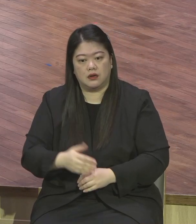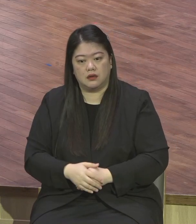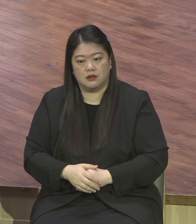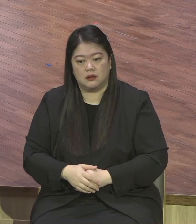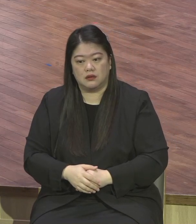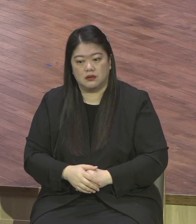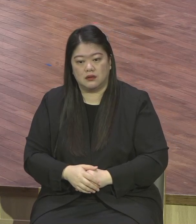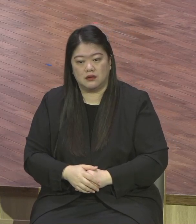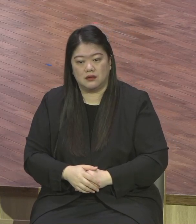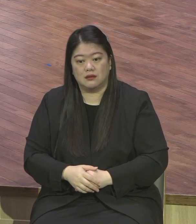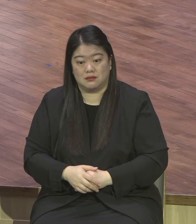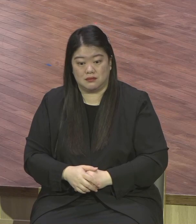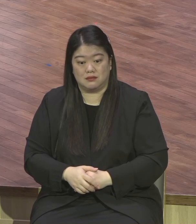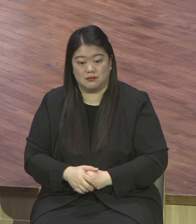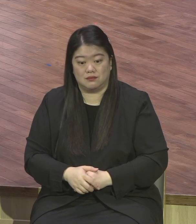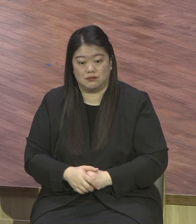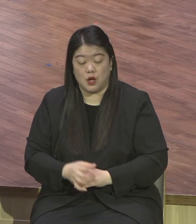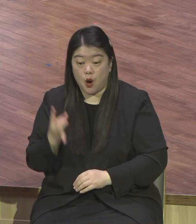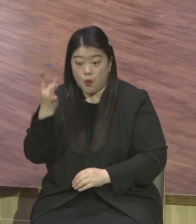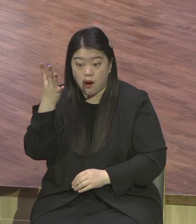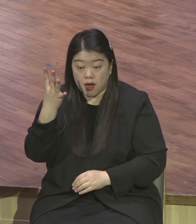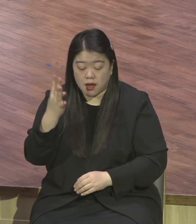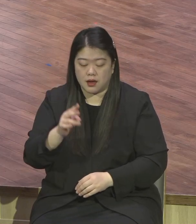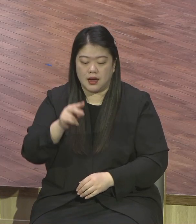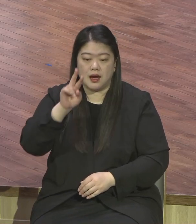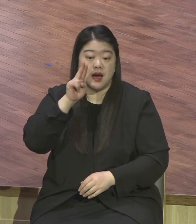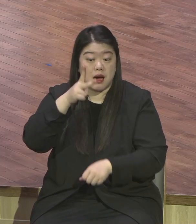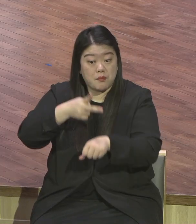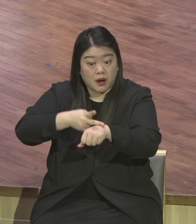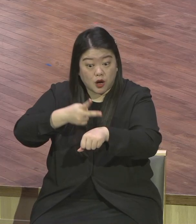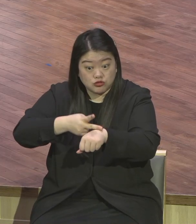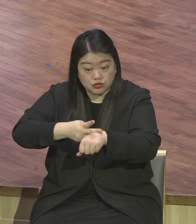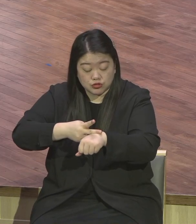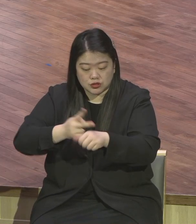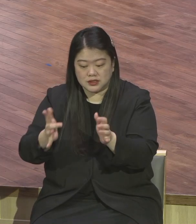세계를 바꿔버렸어요. 그 한 사람이